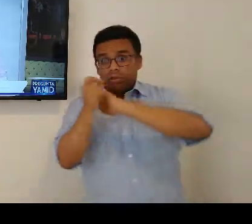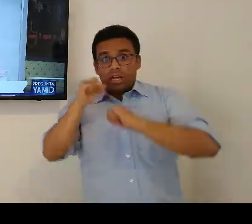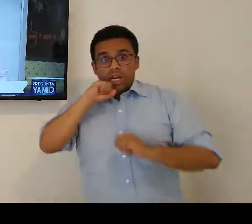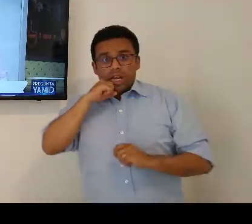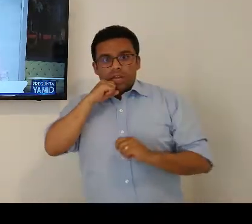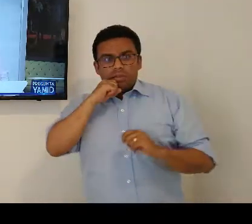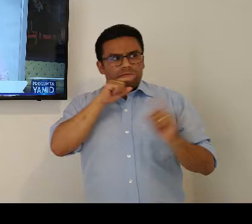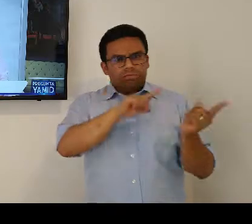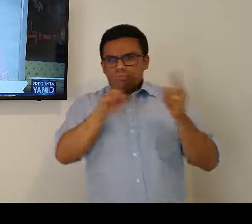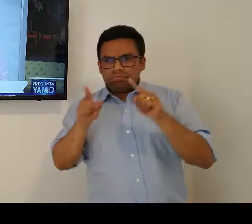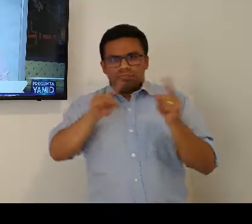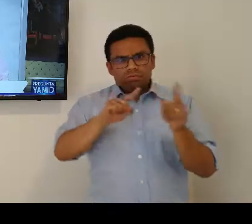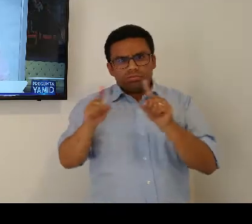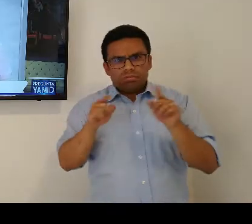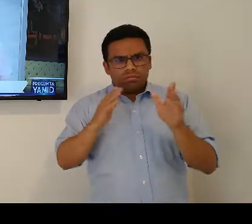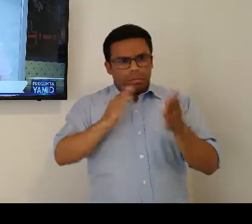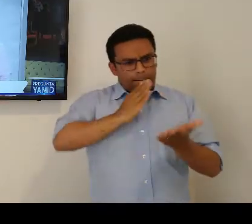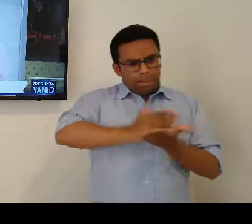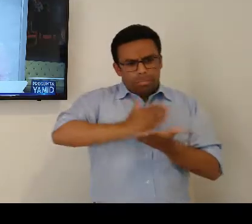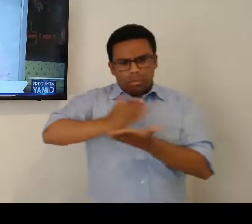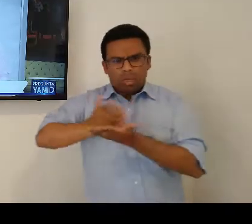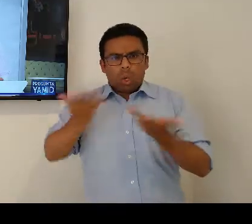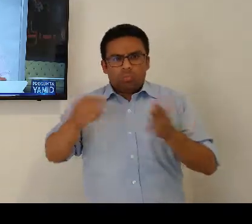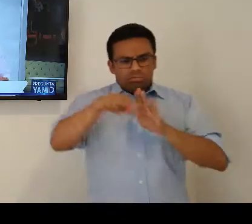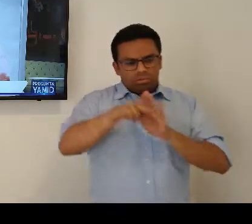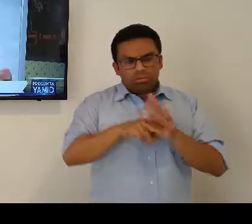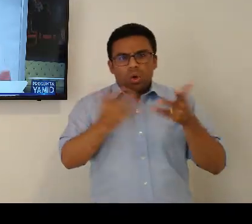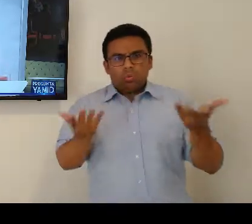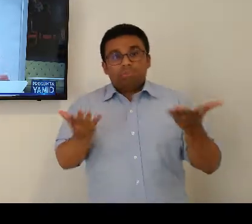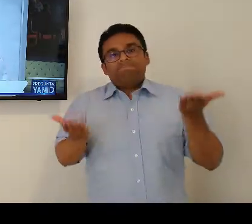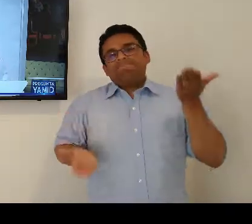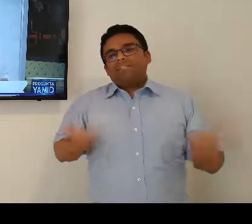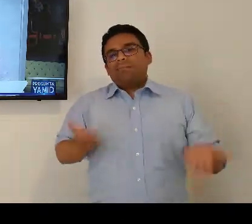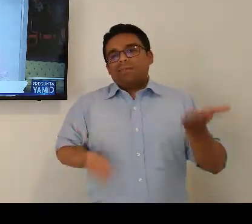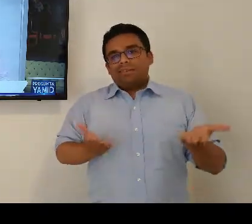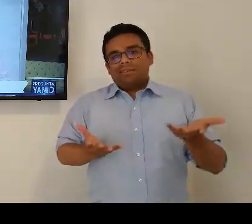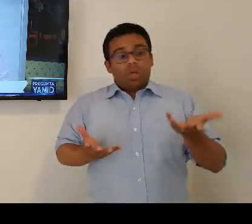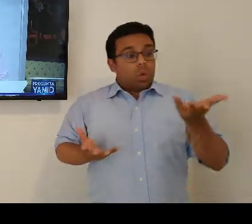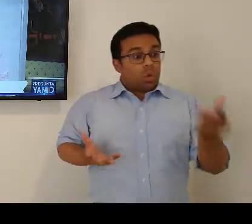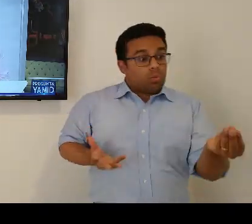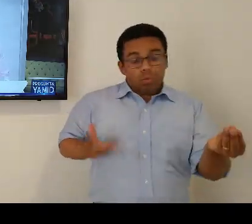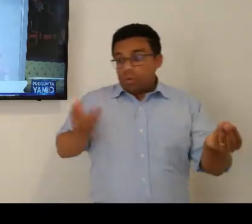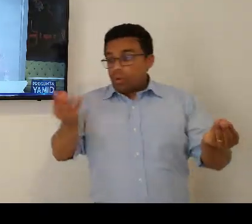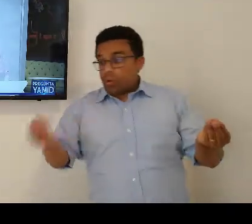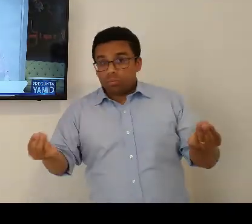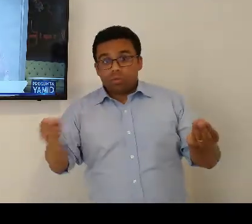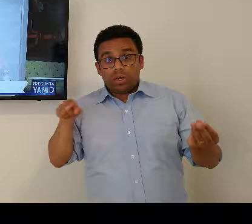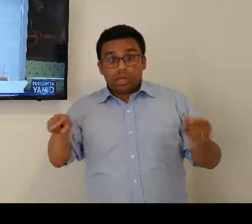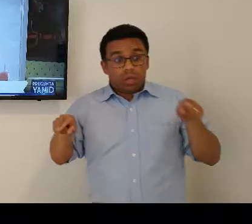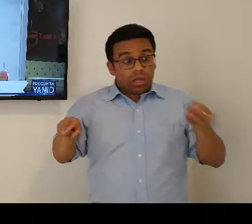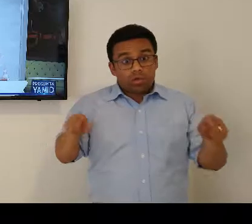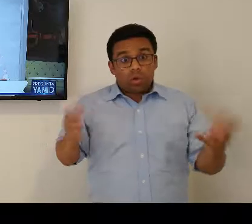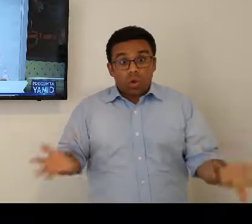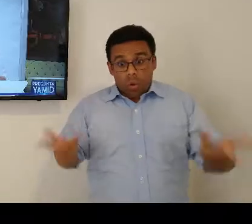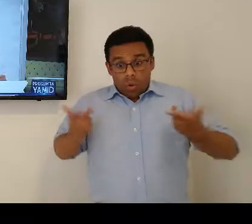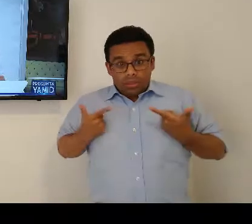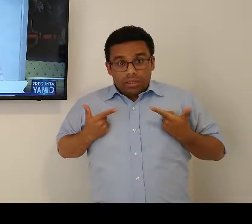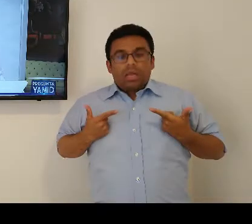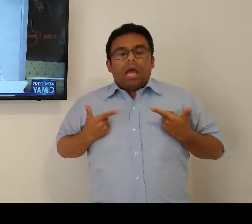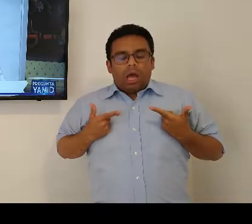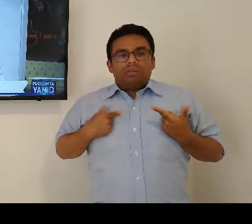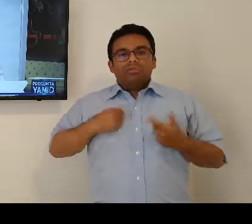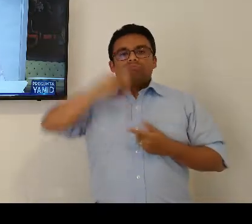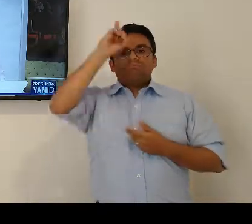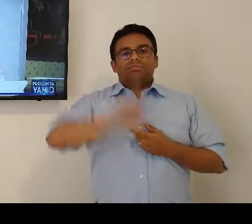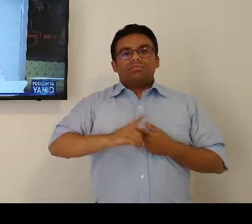amarilla, cuando pasamos a naranja, depende de lo que nuestro panel de expertos científicos y epidemiólogos